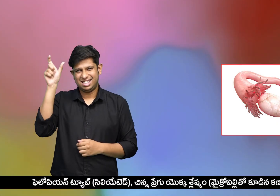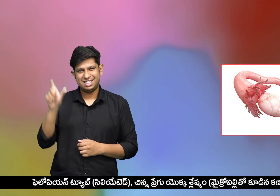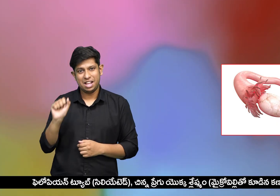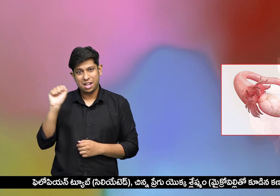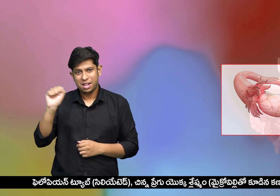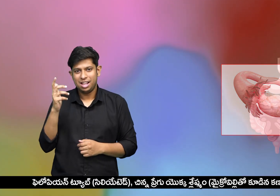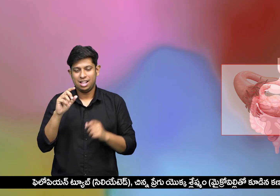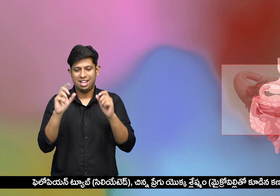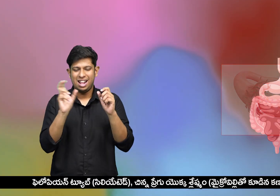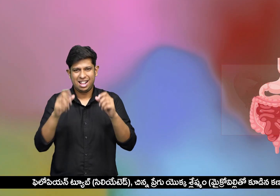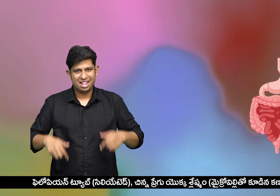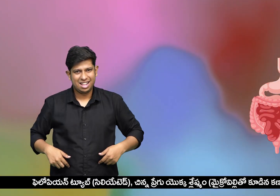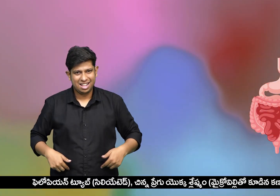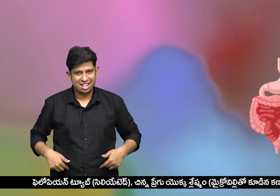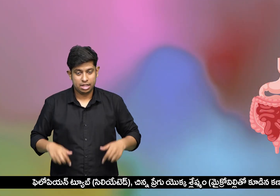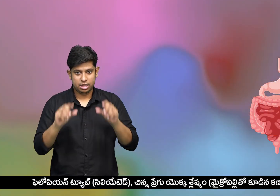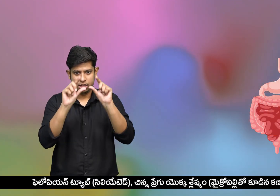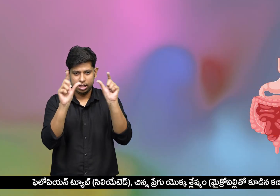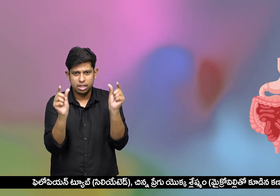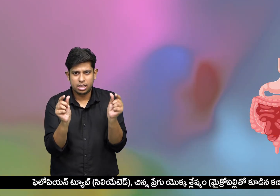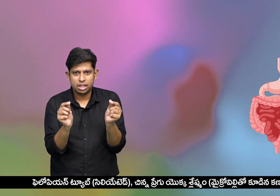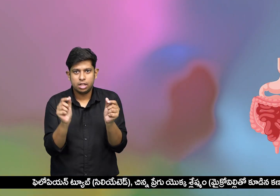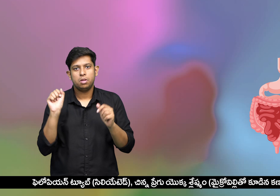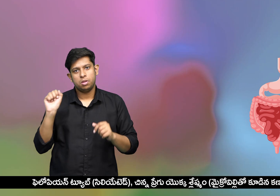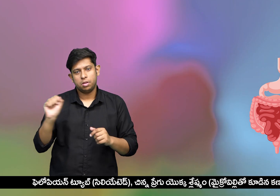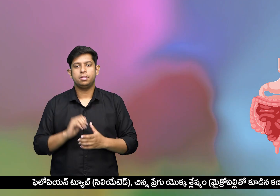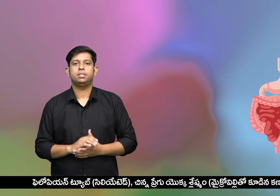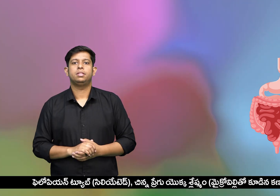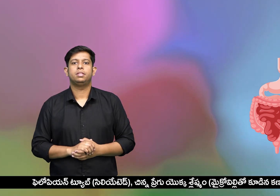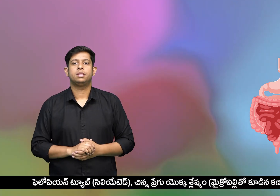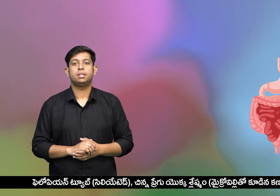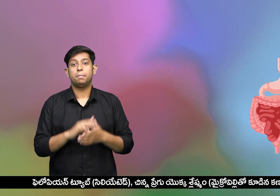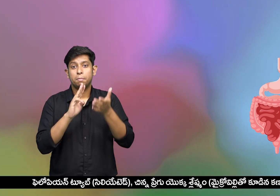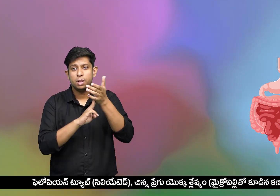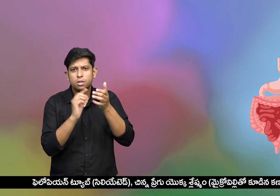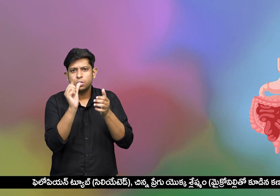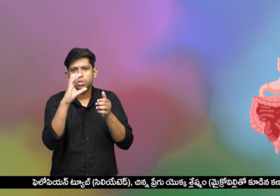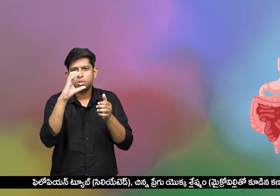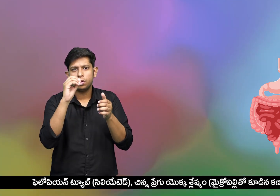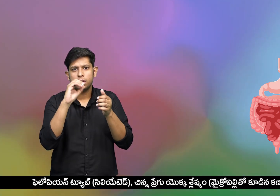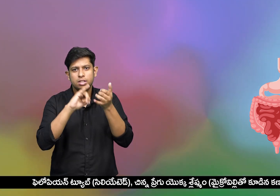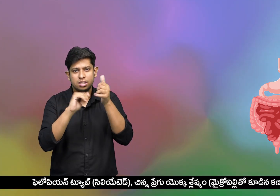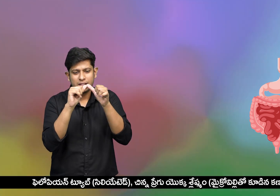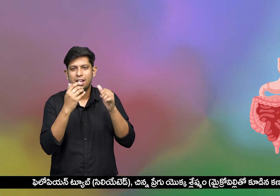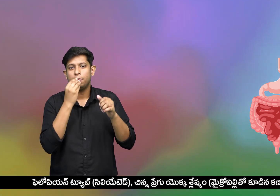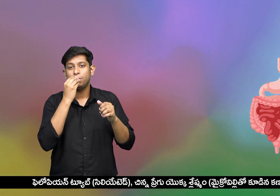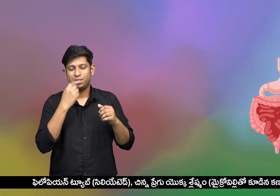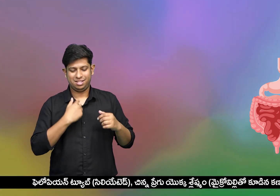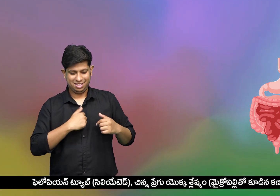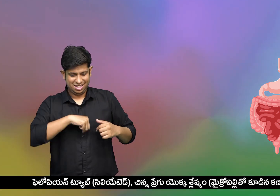ఫెలోపియన్ ట్యూబ్, సిలియేటెడ్, చిన్న ప్రేగు యొక్క శ్లేష్మం, మైక్రోవిల్లీతో కూడిన కణాలు, కడుపు